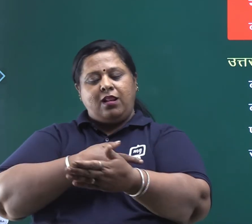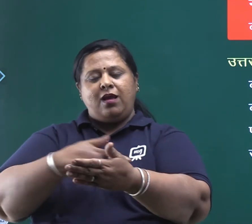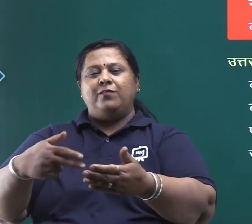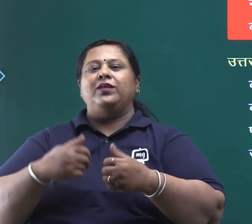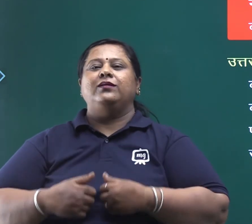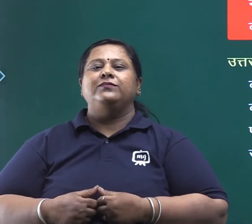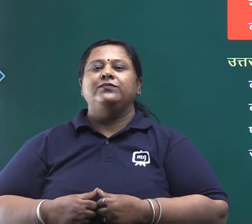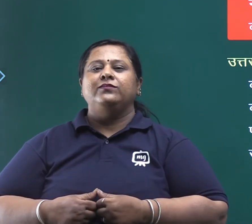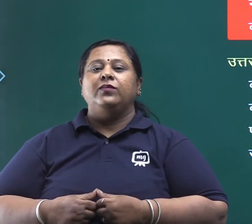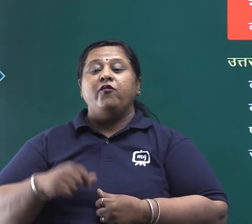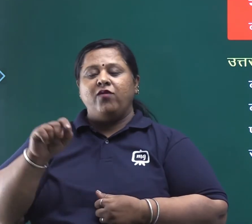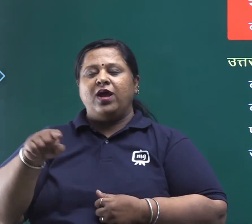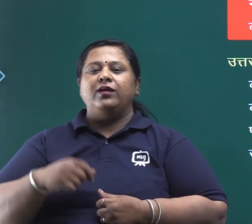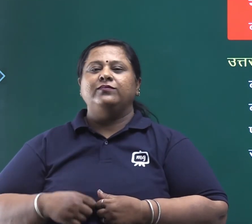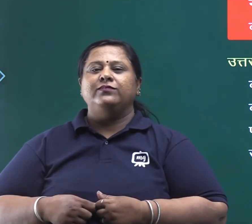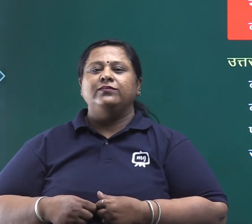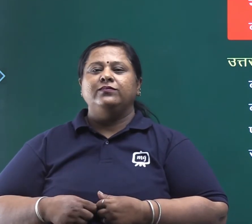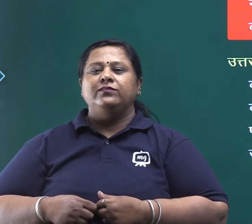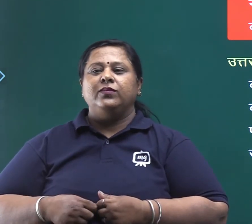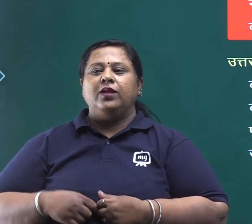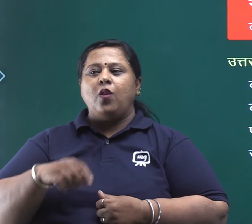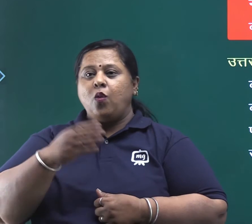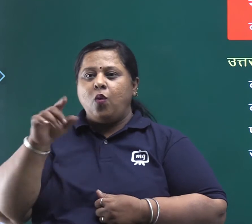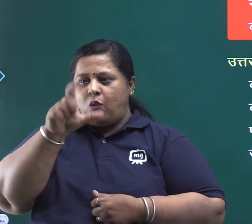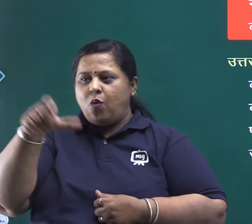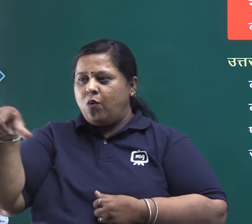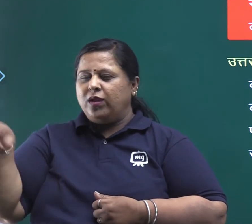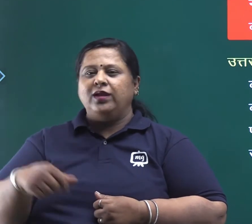नाम था। वह लोगों की